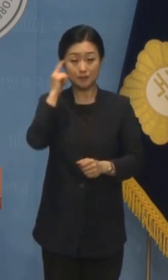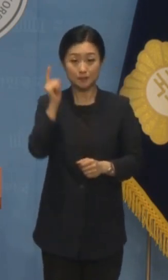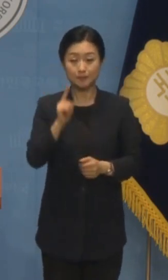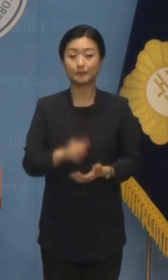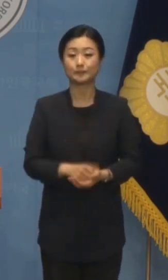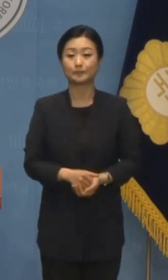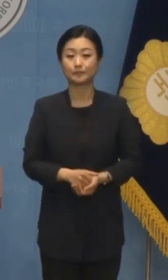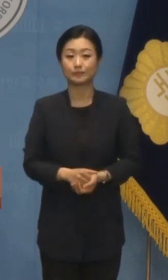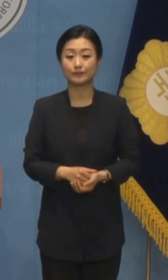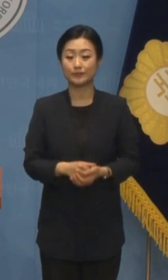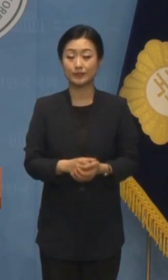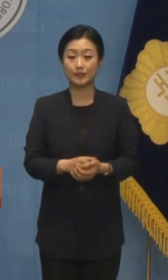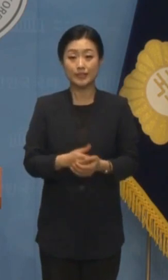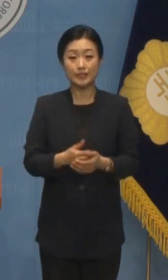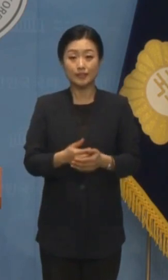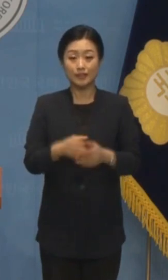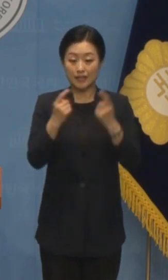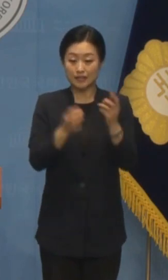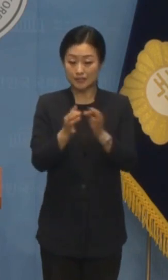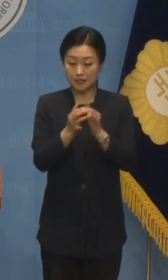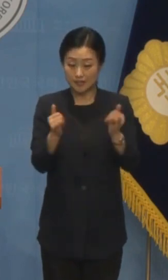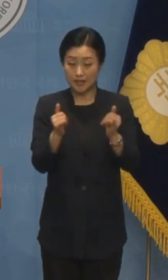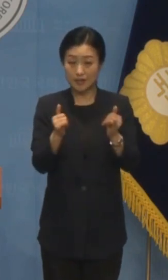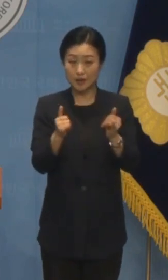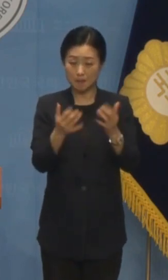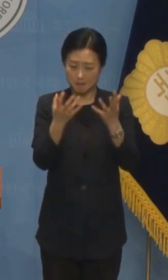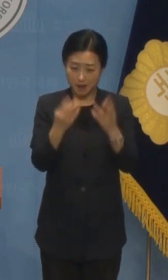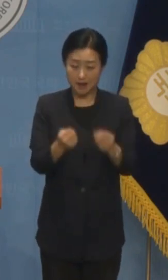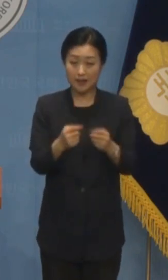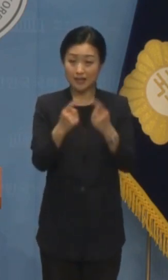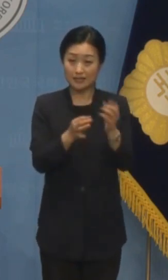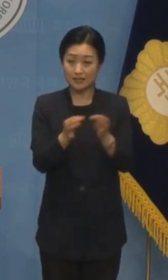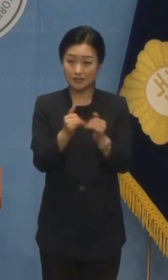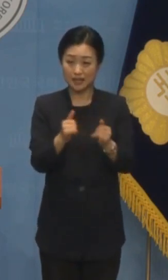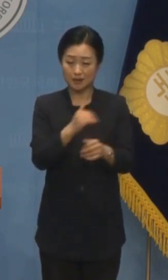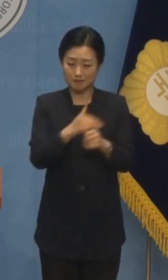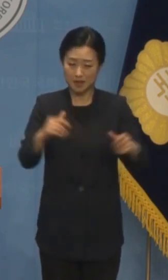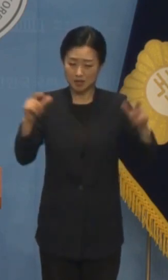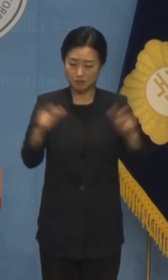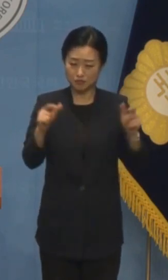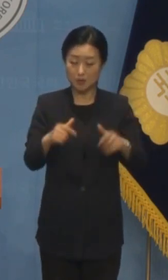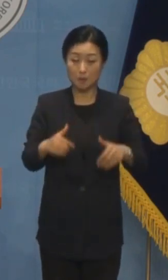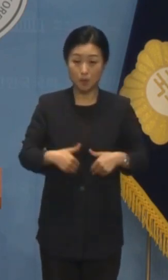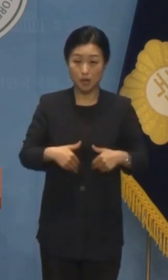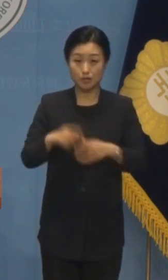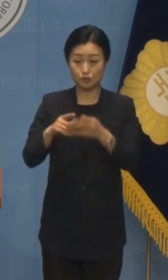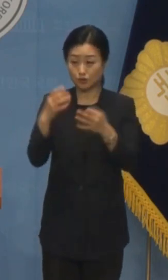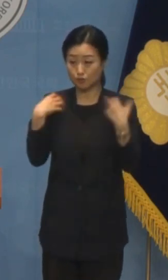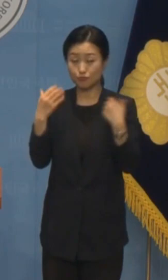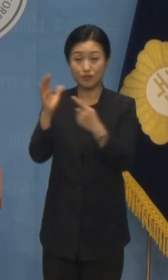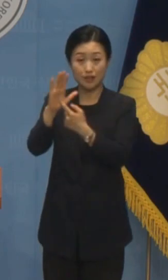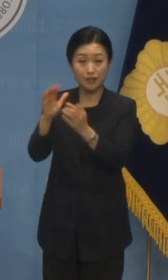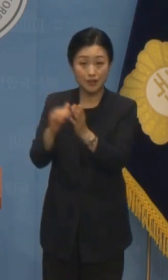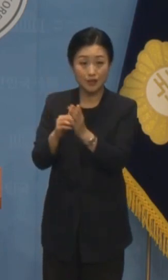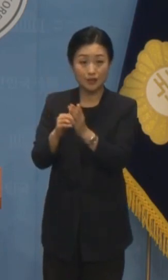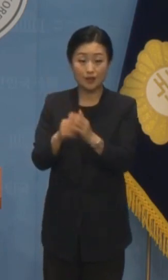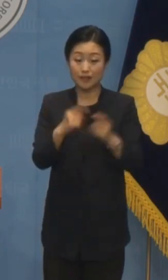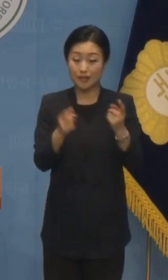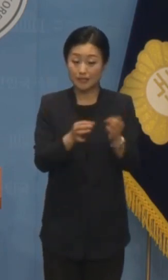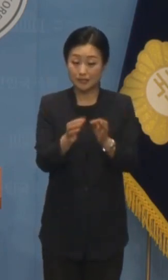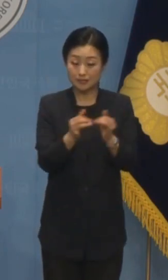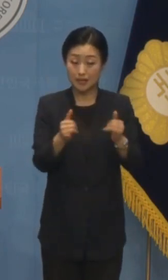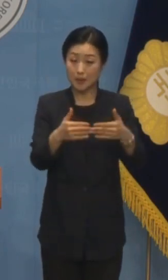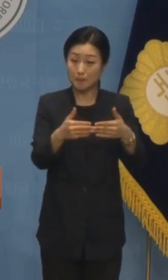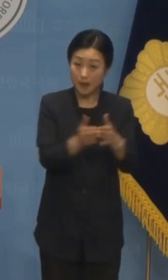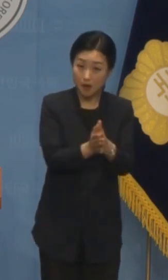말씀드리겠습니다. 지나치게 높은 자영업 비율이 문제라면서 자영업 구조조정의 필요성을 윤석열 정부는 이야기하는데요. 그런 자영업자들이